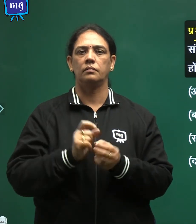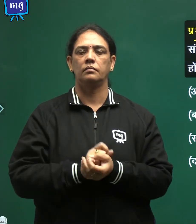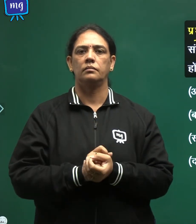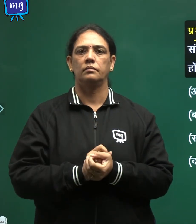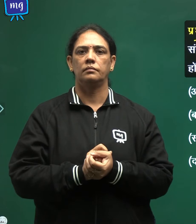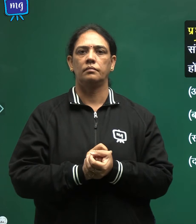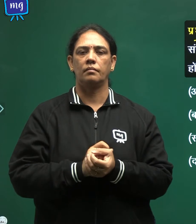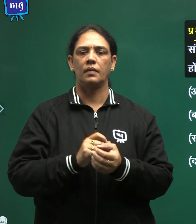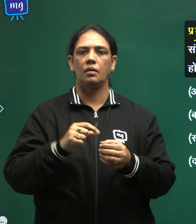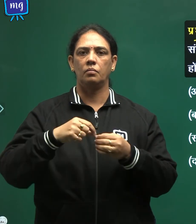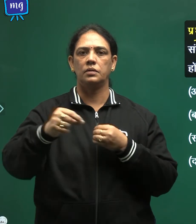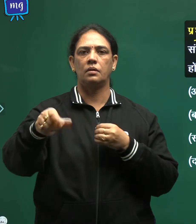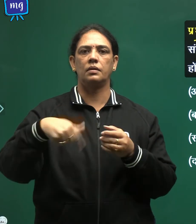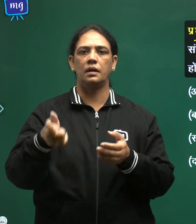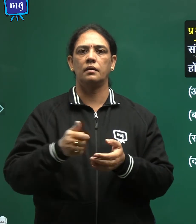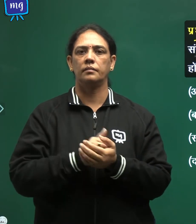भुजाओं की